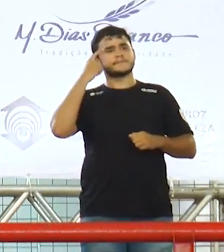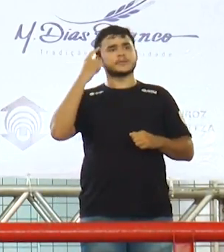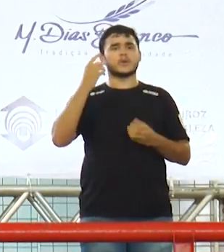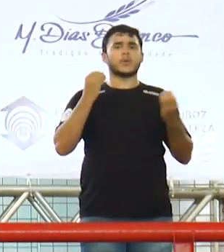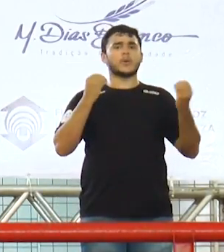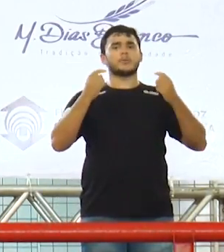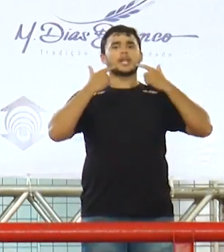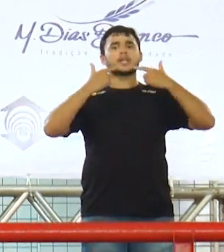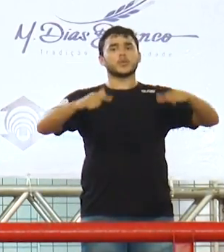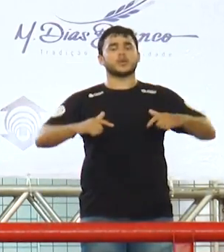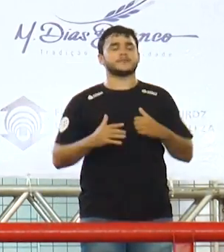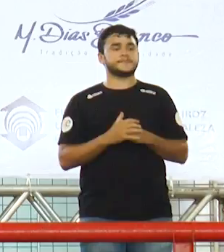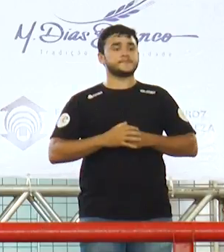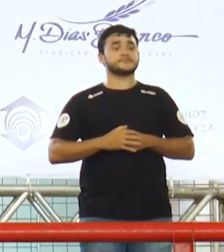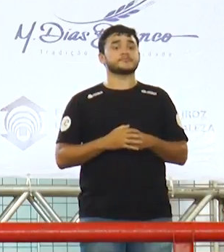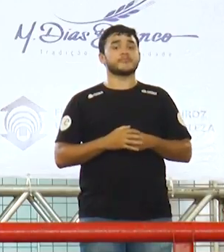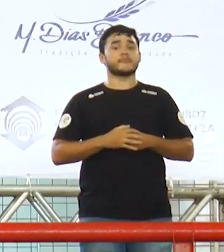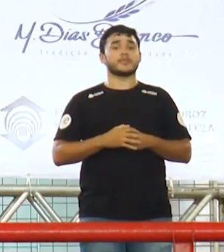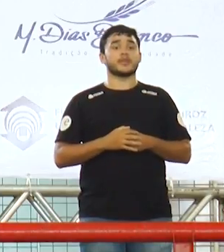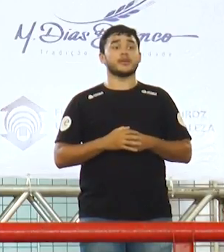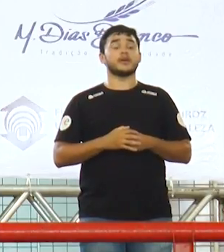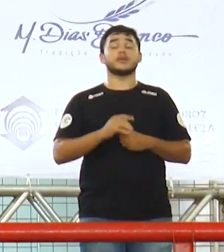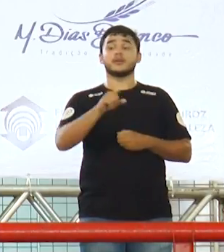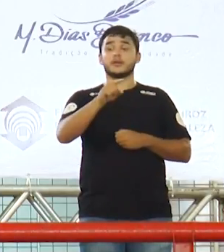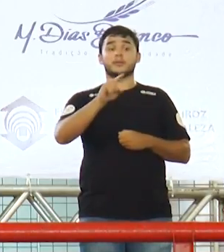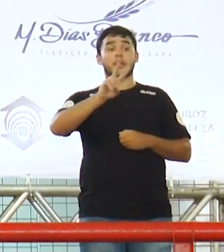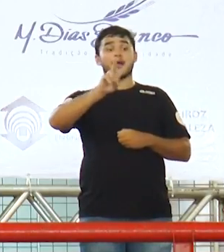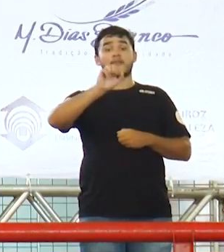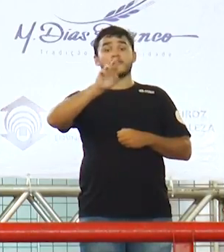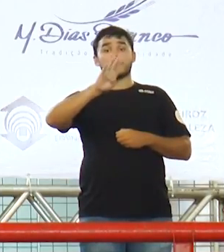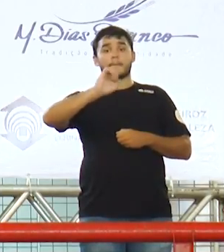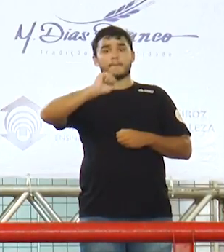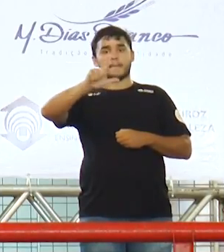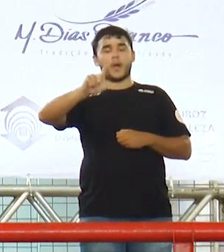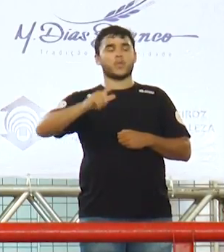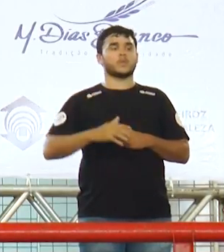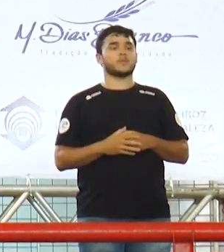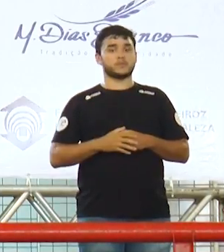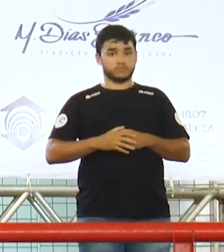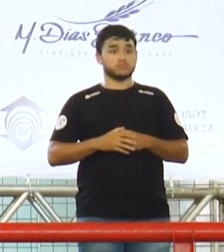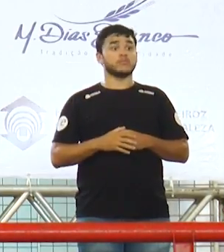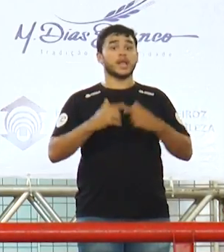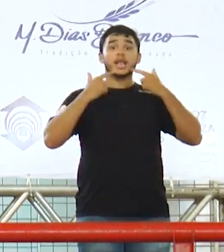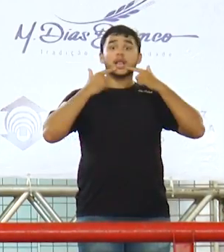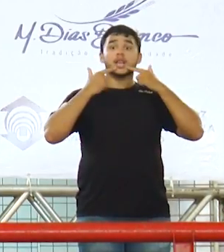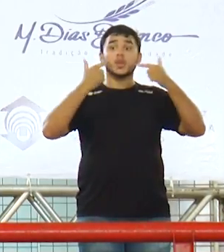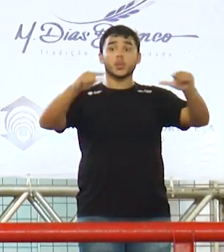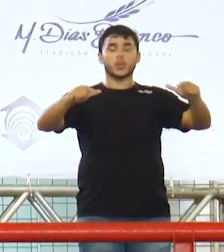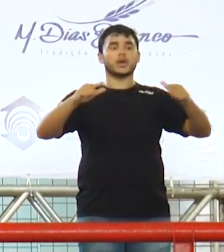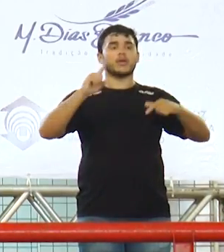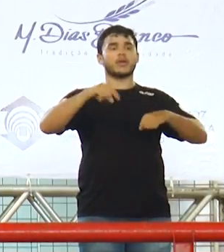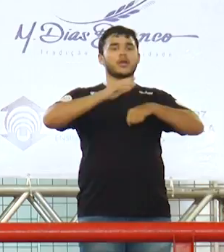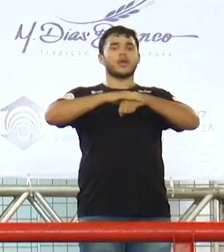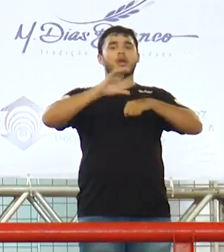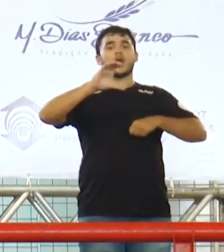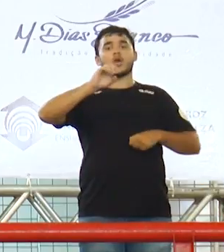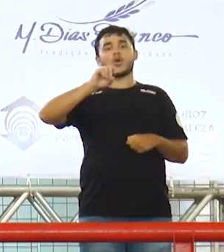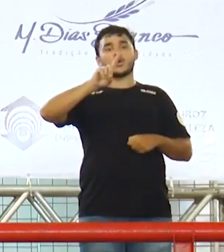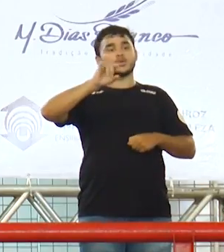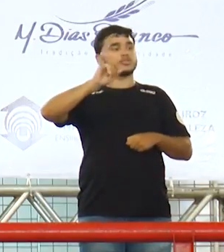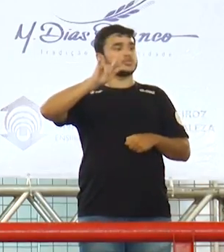da linguagem, que é a linguagem verbal. Aquela que se utiliza do